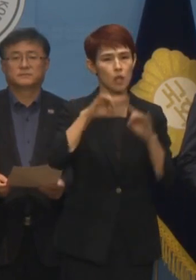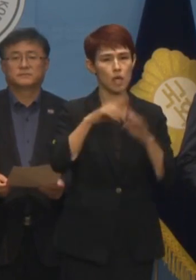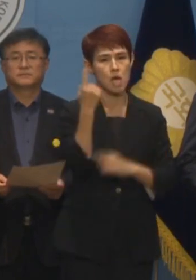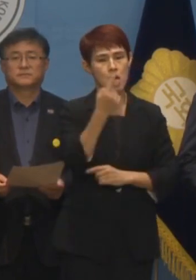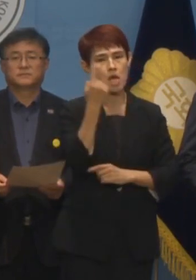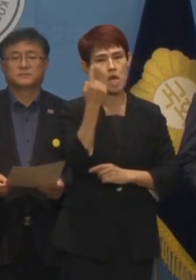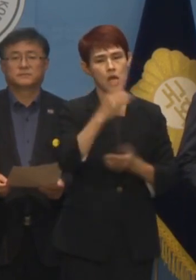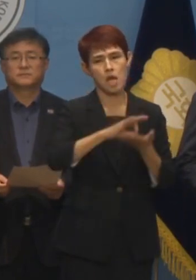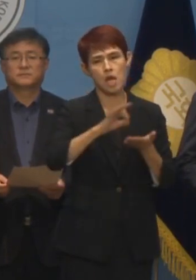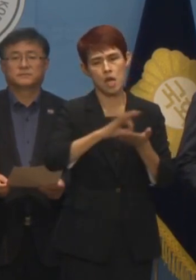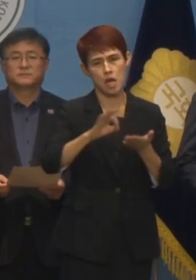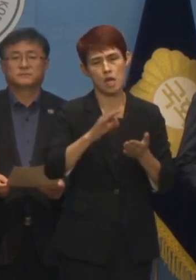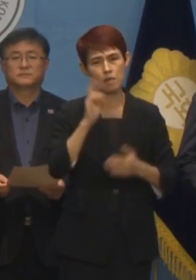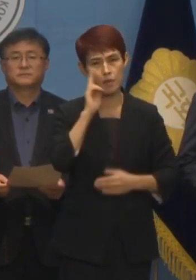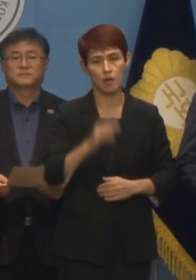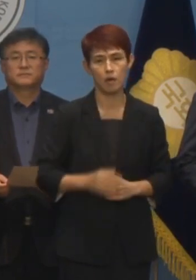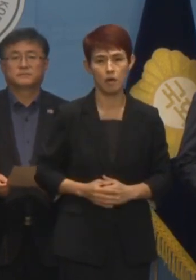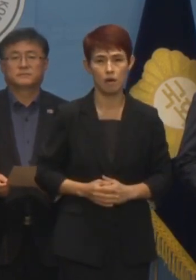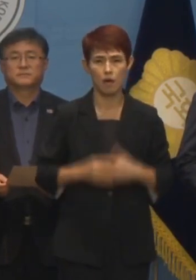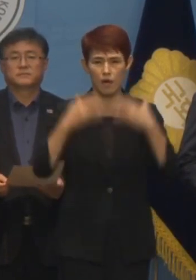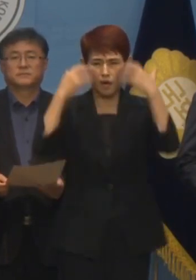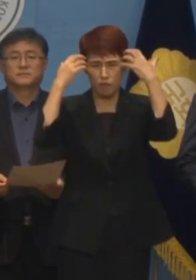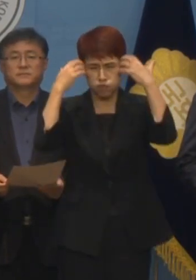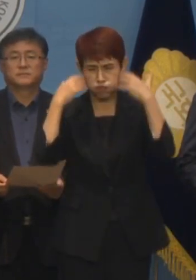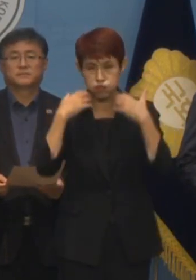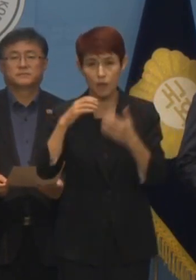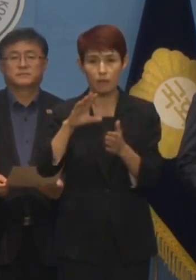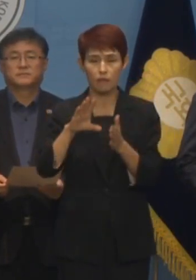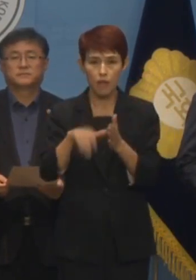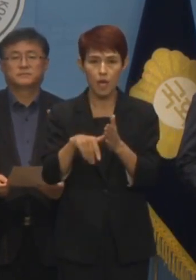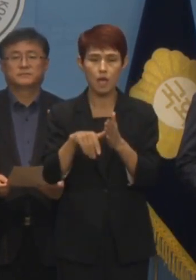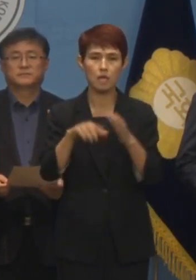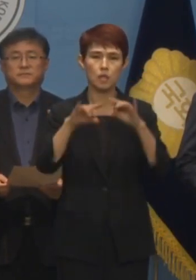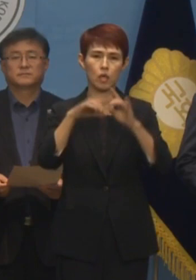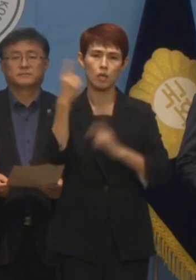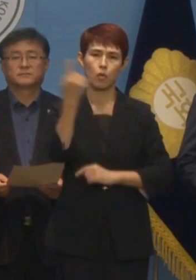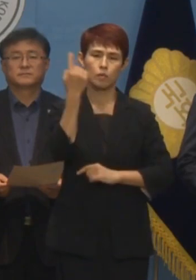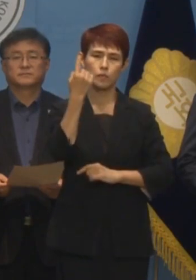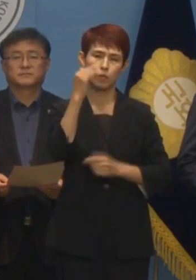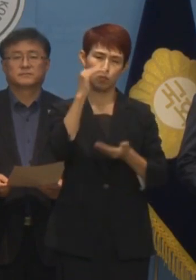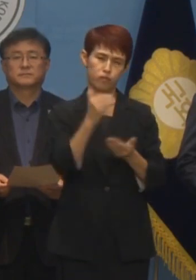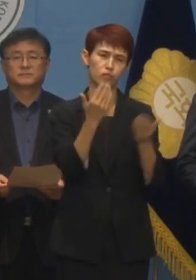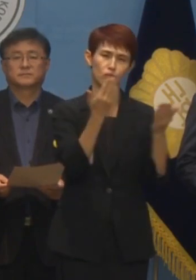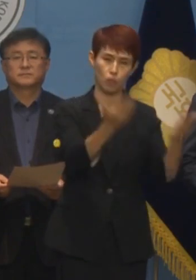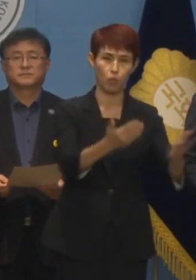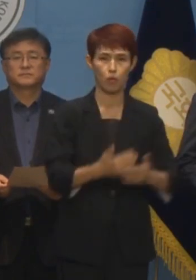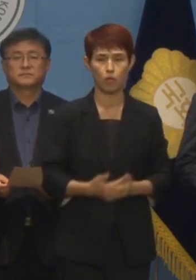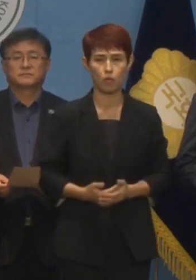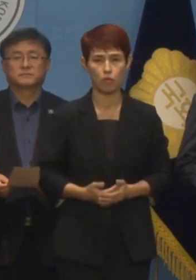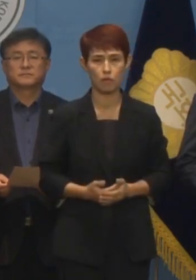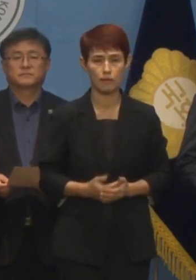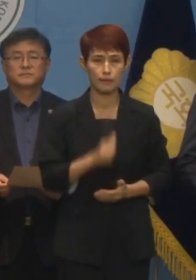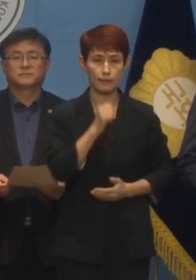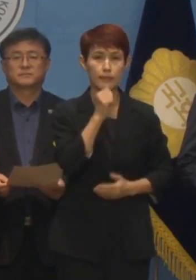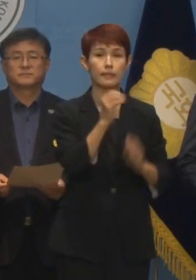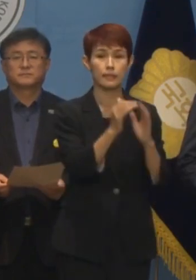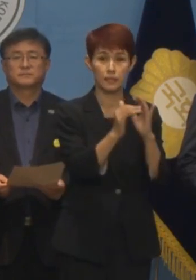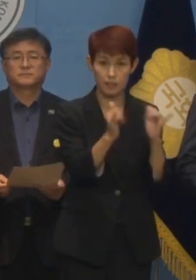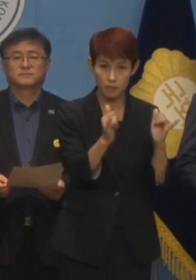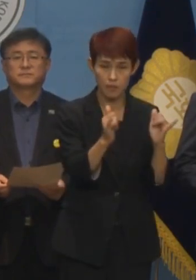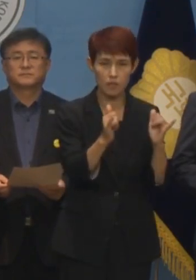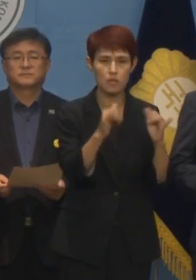폭염과 혹한 등 재난 발생 시에 전기요금을 감면하고 사회 취약계층들에 대한